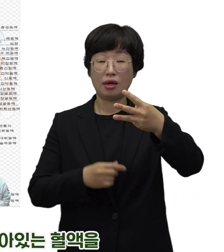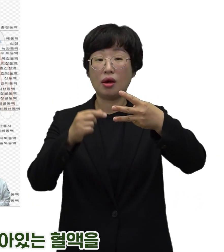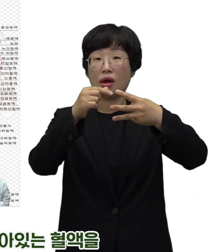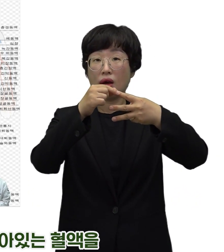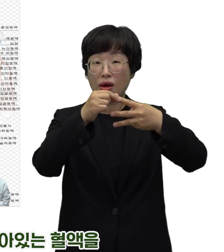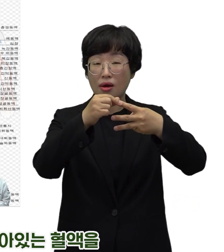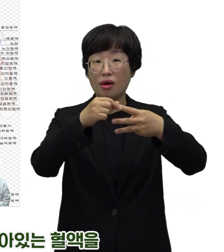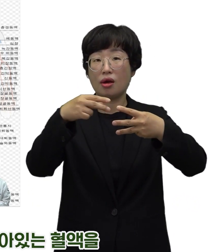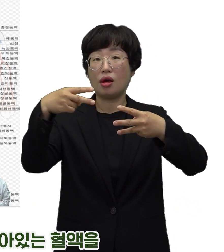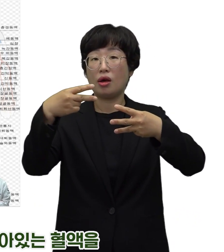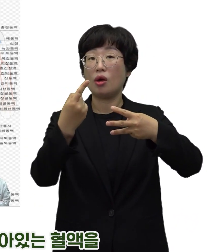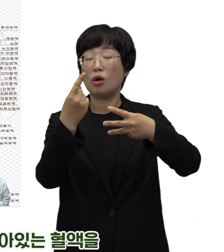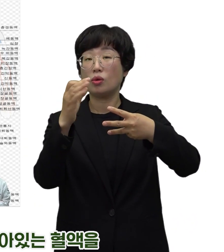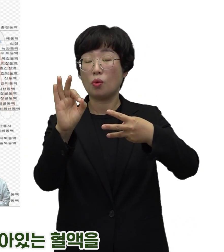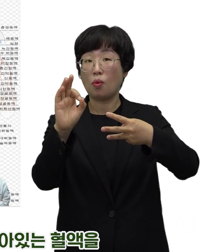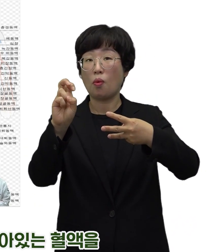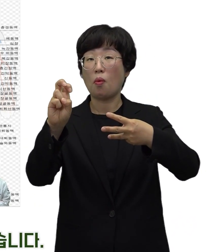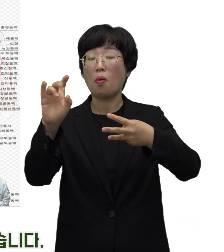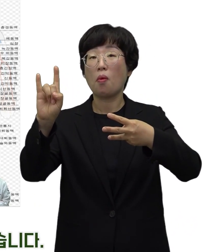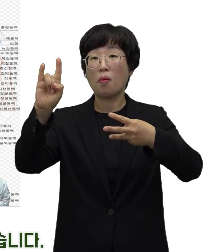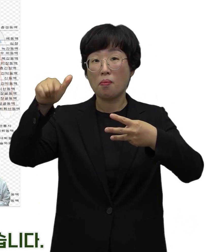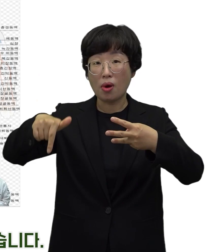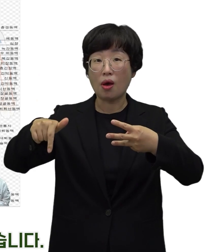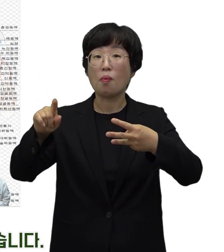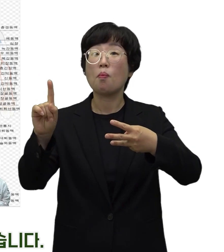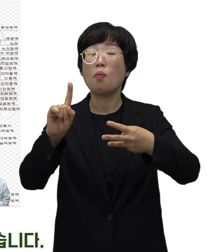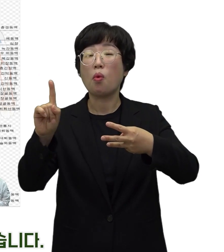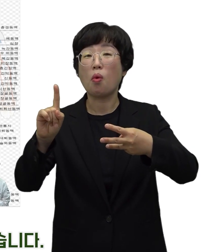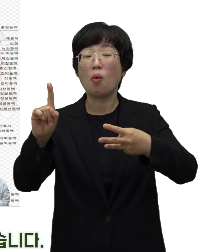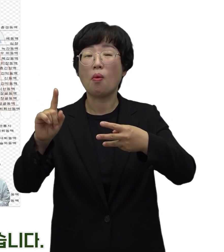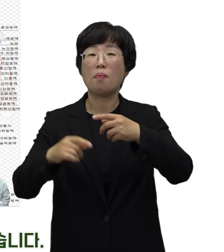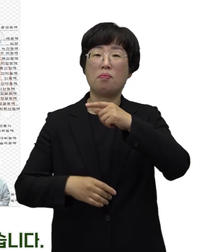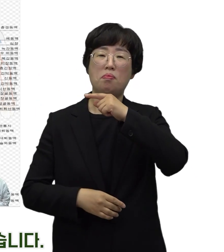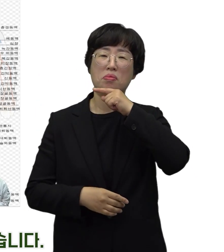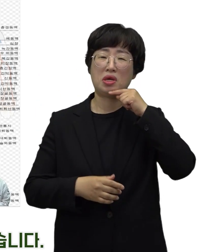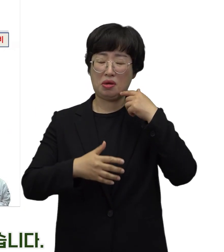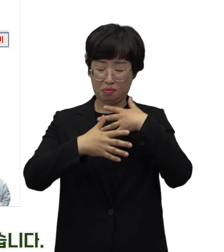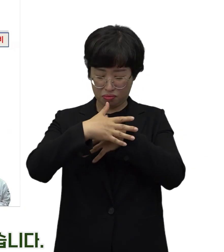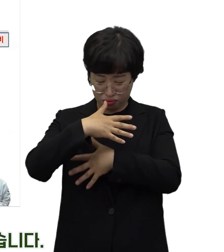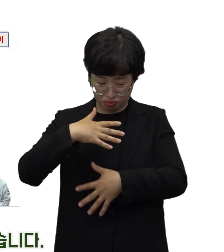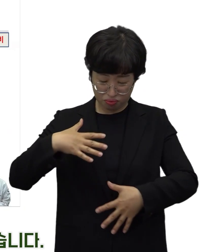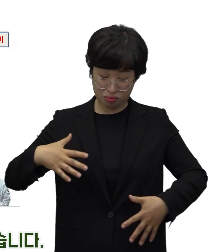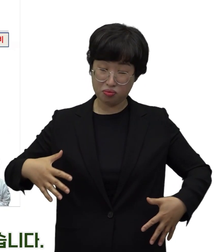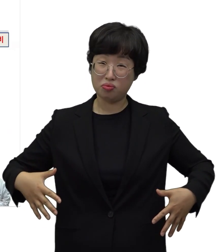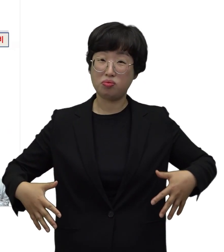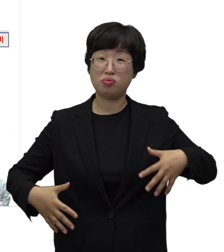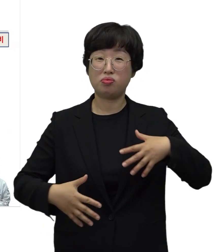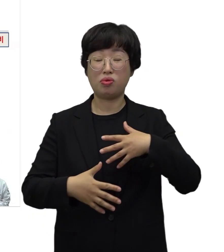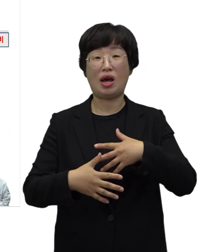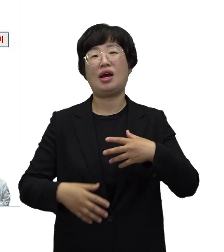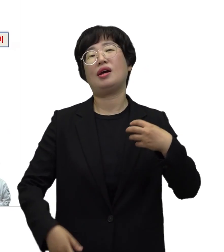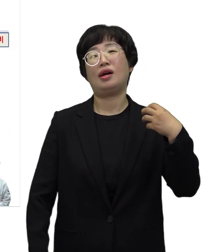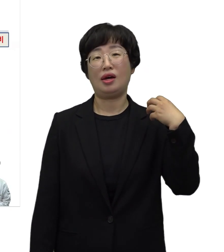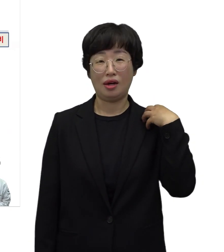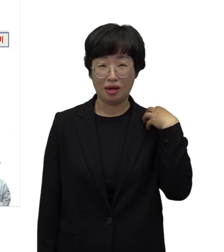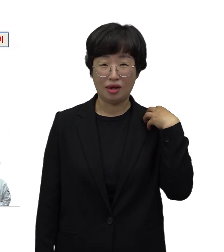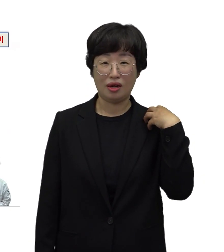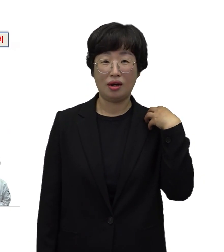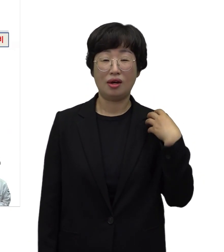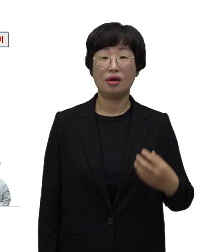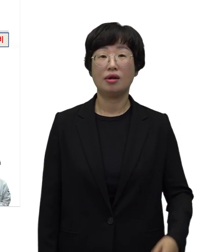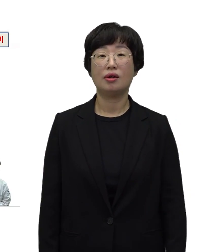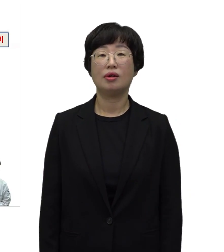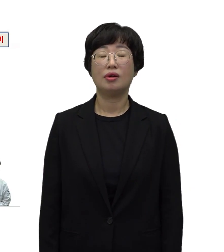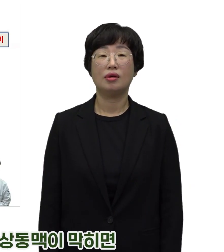산소가 풍부히 녹아있는 혈액을 온 몸으로 전달하는 역할을 하고 있습니다. 그런데 머리로